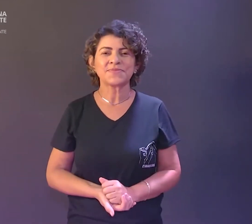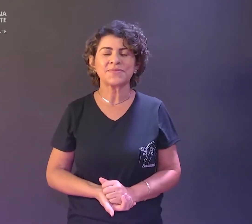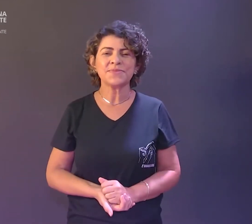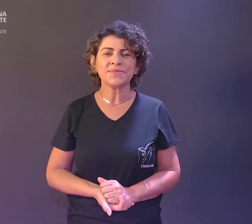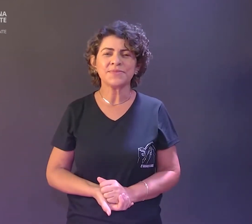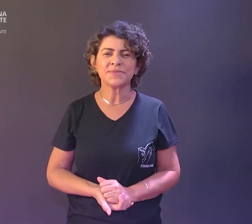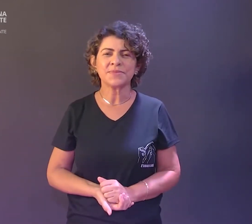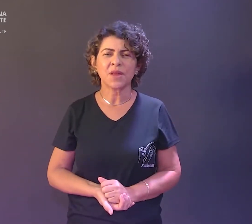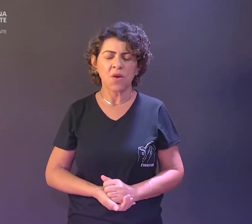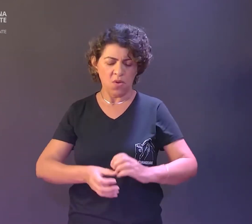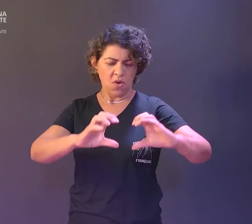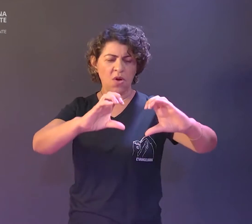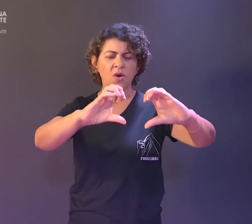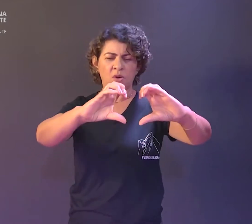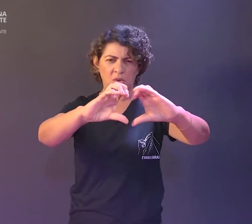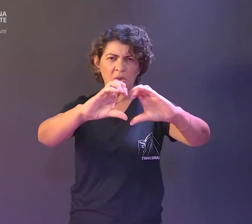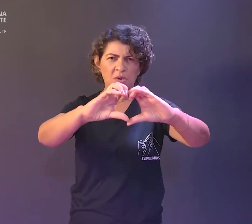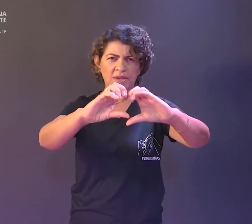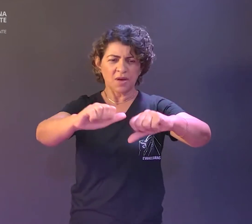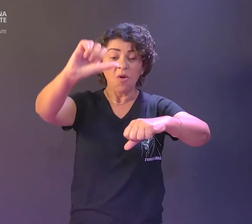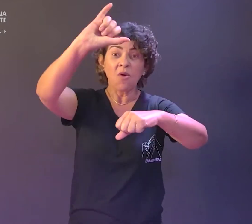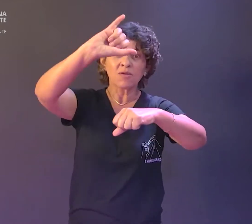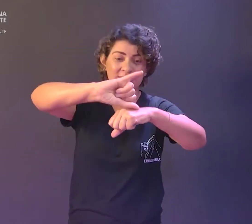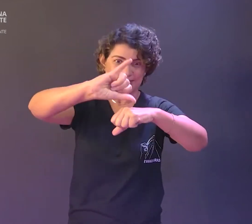O coração do problema é o problema do coração.